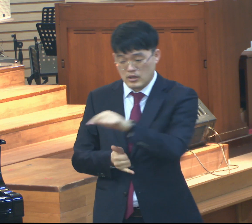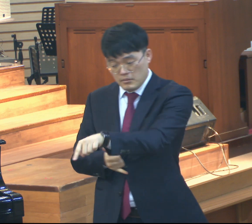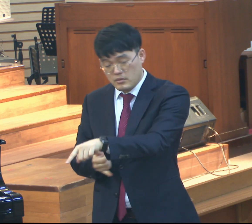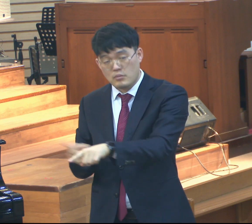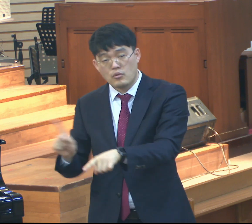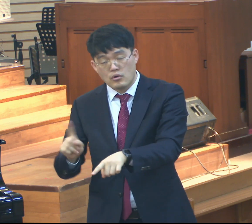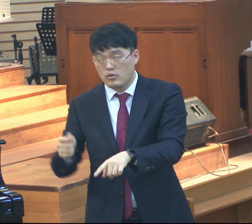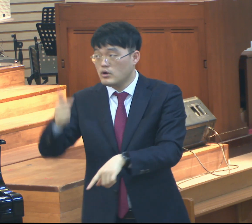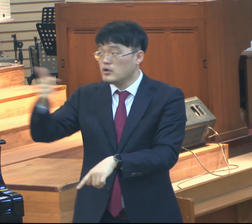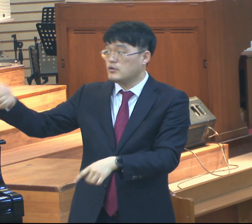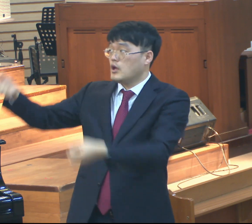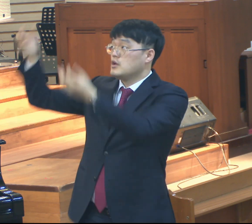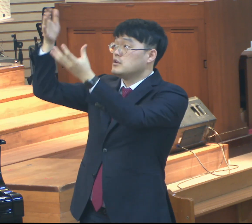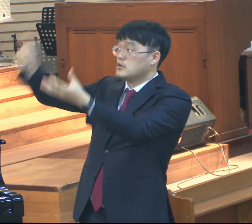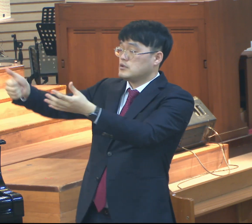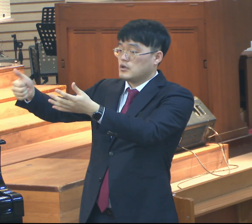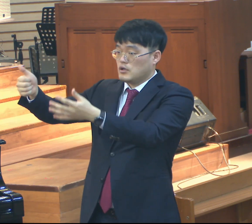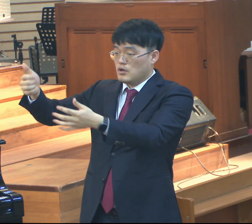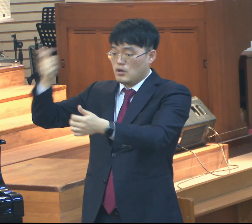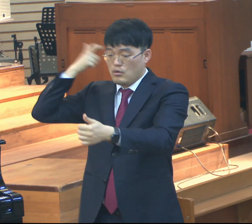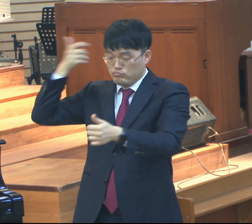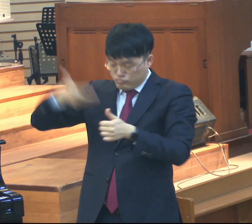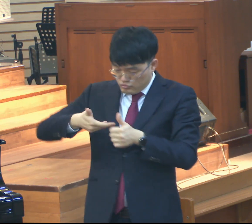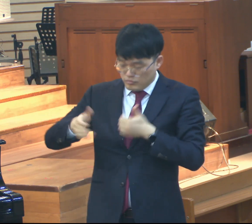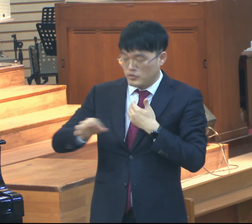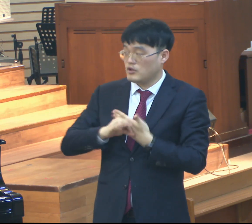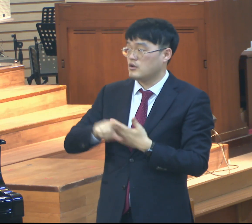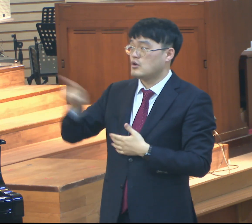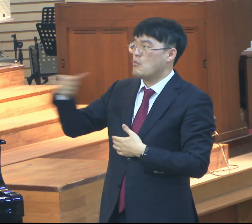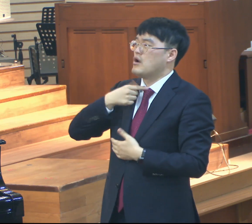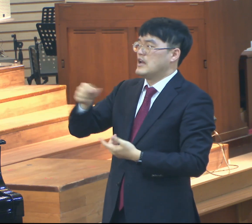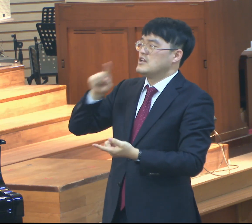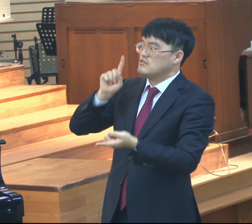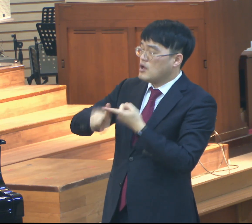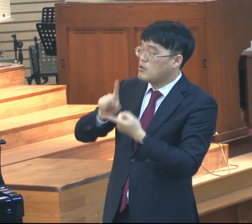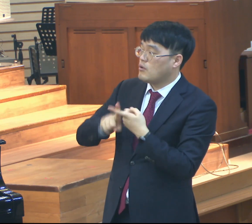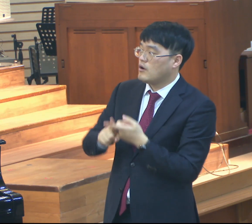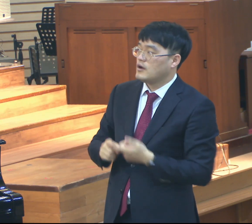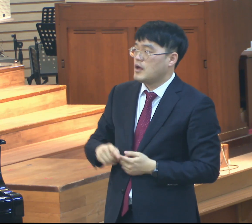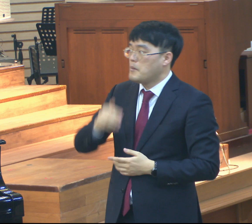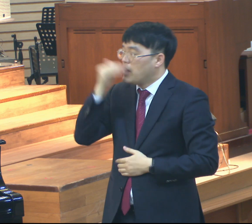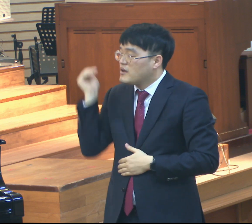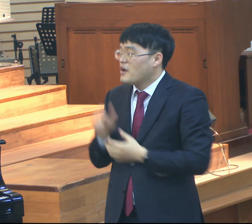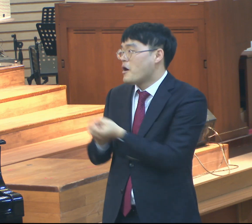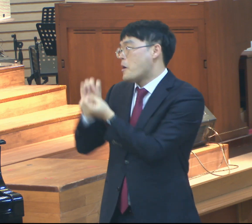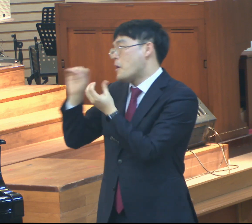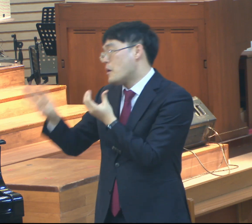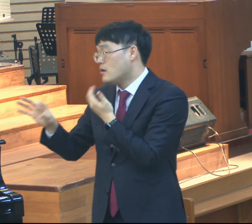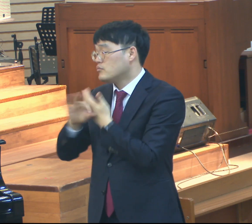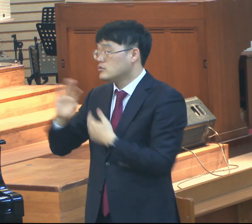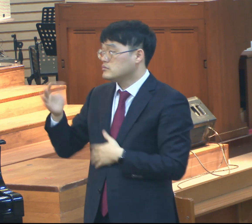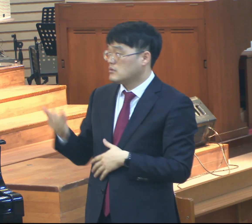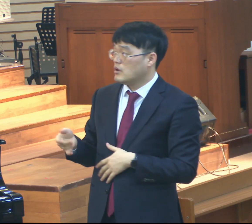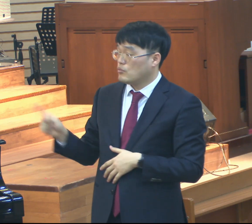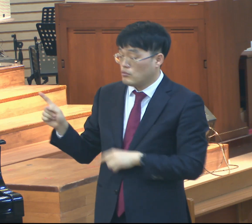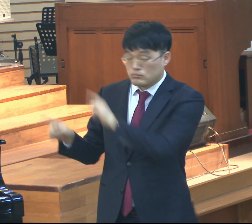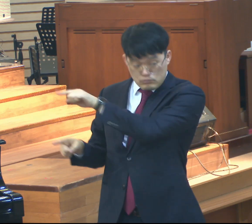대제사장이 물으셨으면 그 사람이 원하는 대답을 공손하게 하면 되지. 어디 가서 다 얘기했으니까